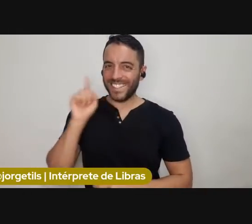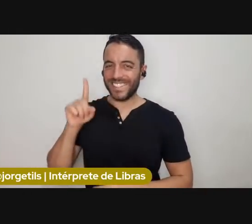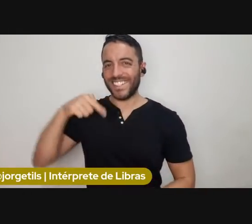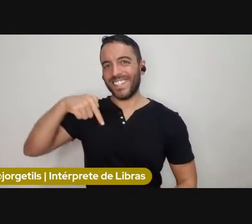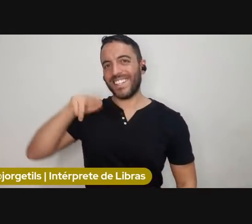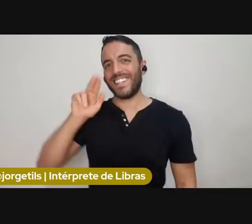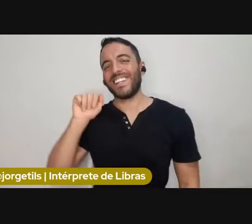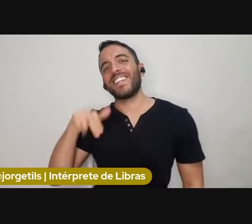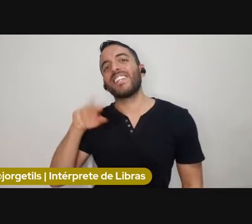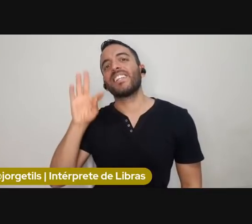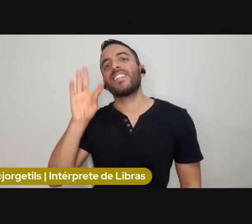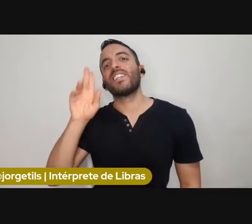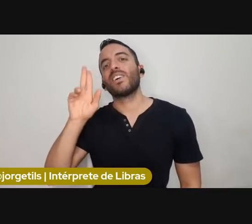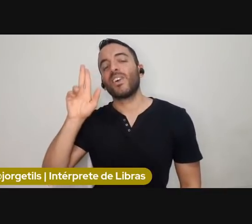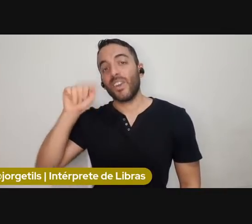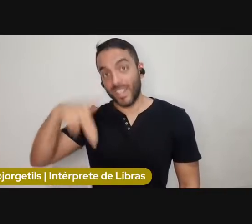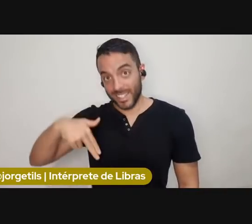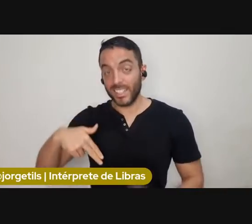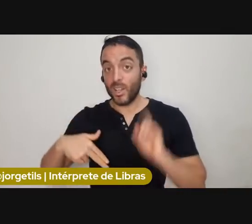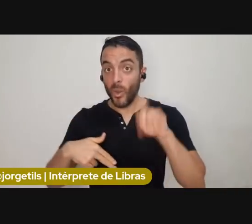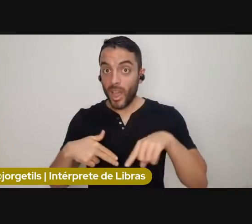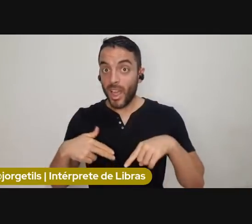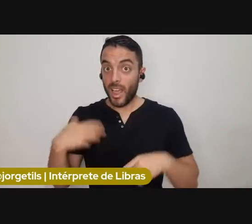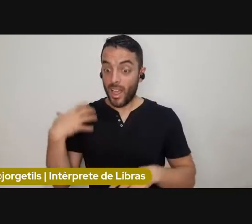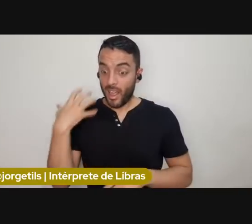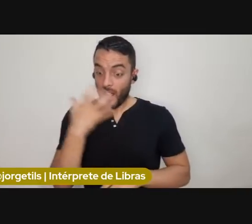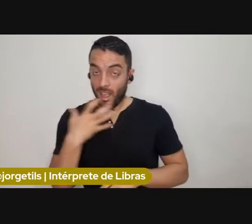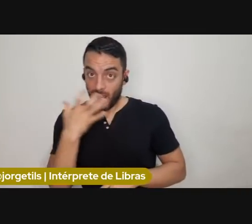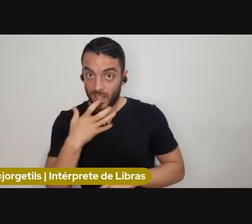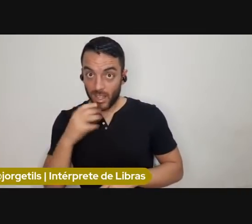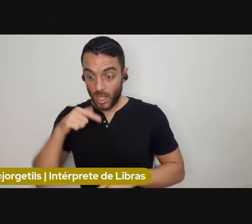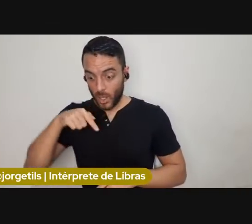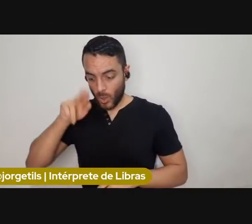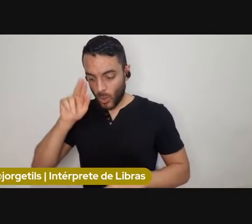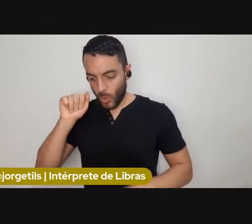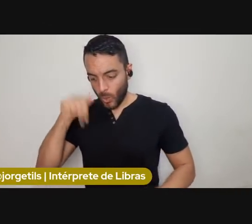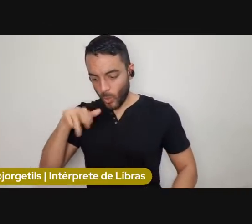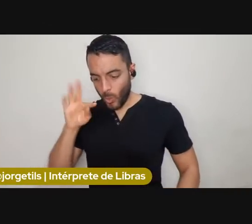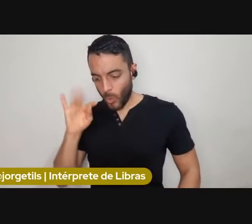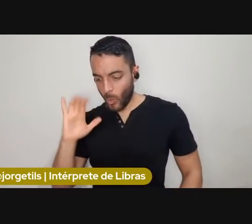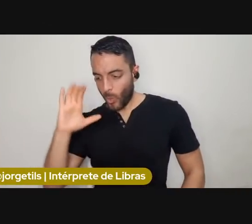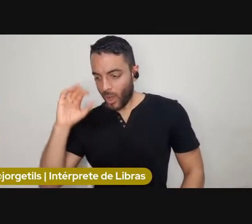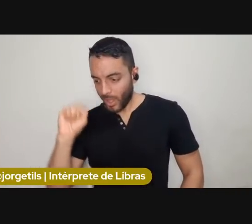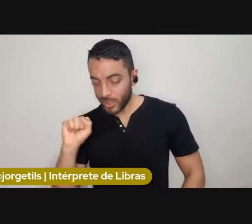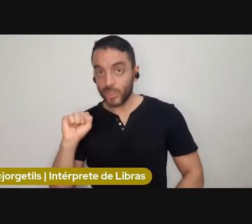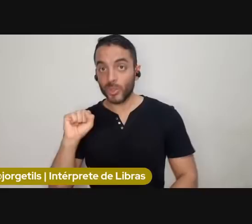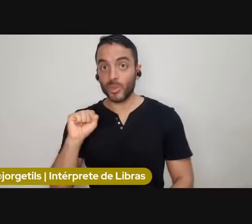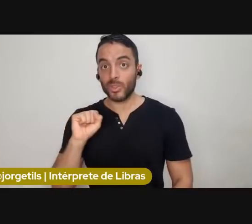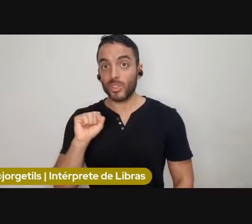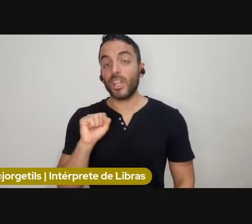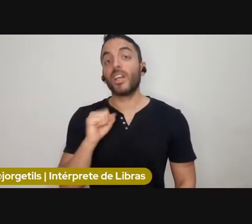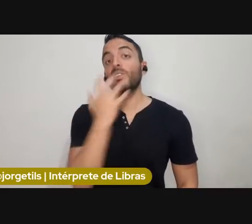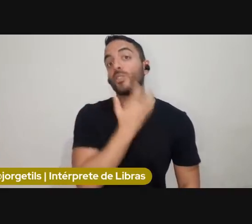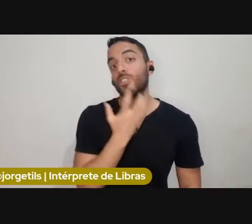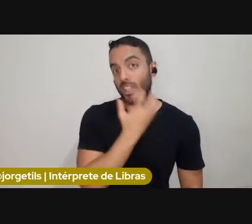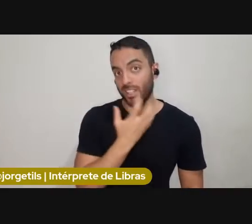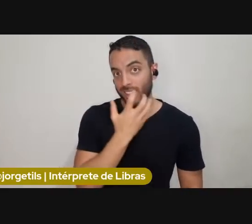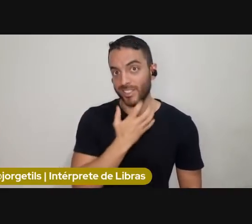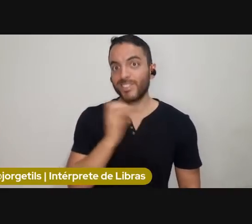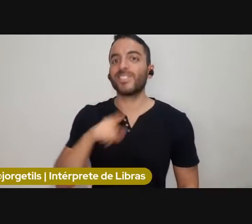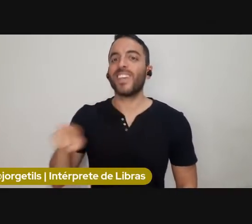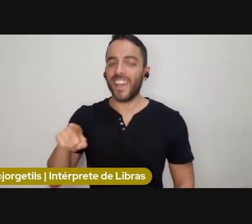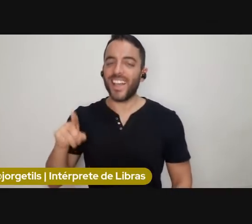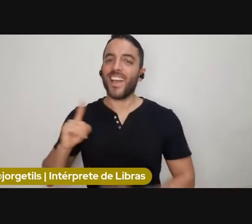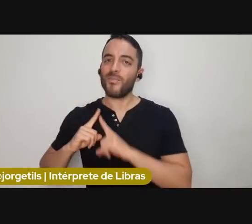Cântico dos cânticos. Quântico dos quânticos, essa é a equação que é o quântico dos quânticos.